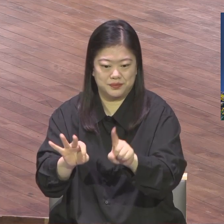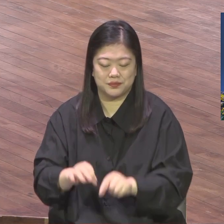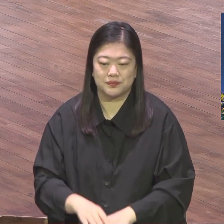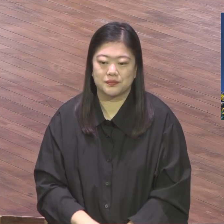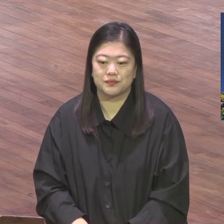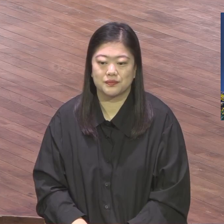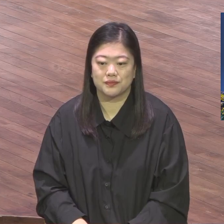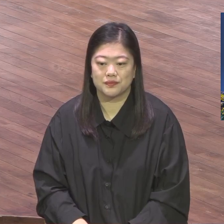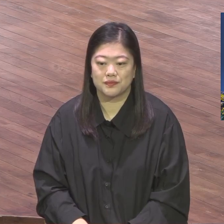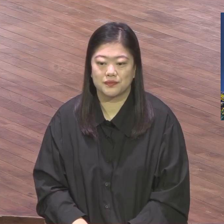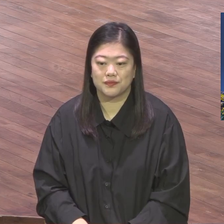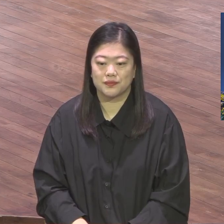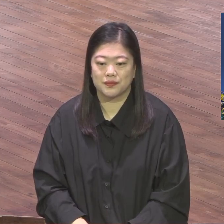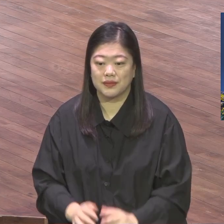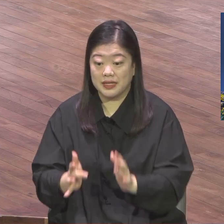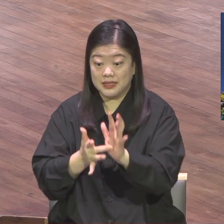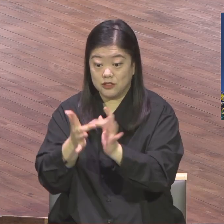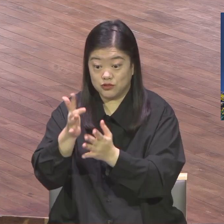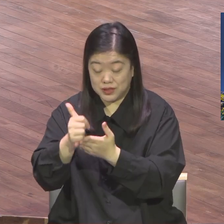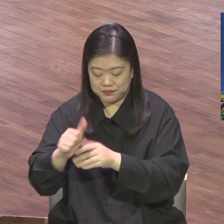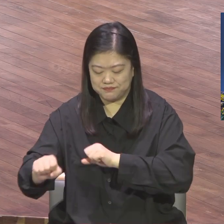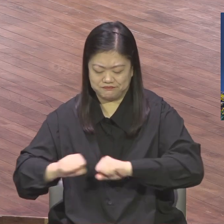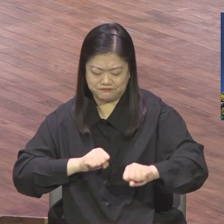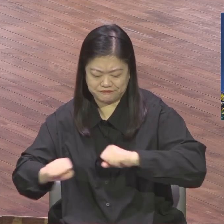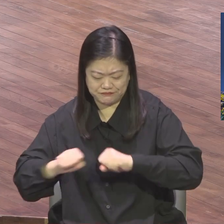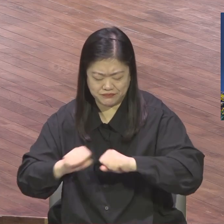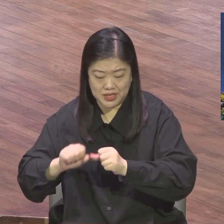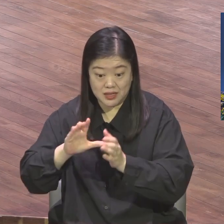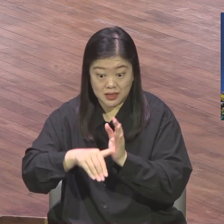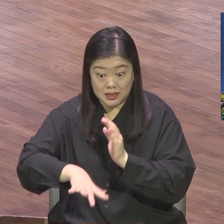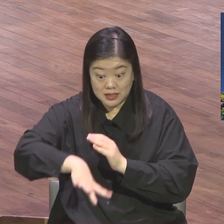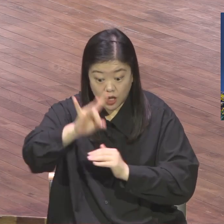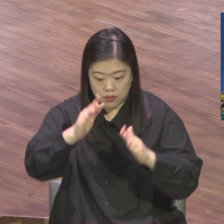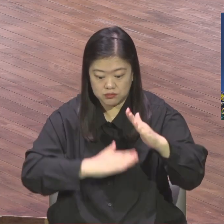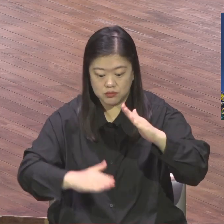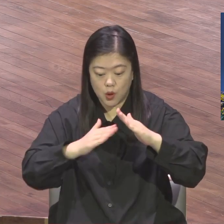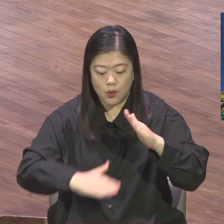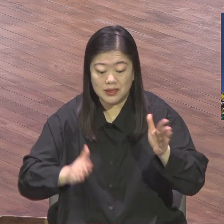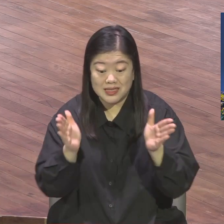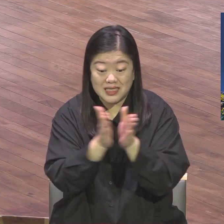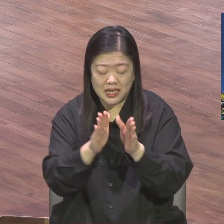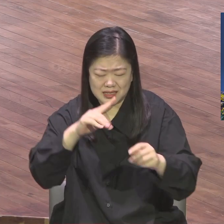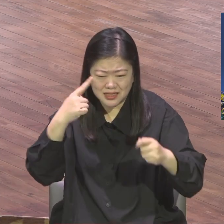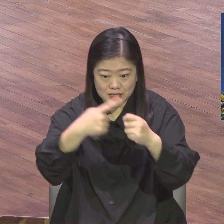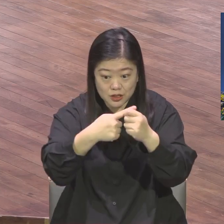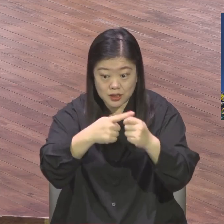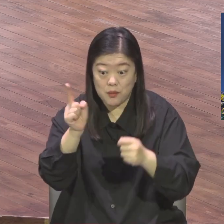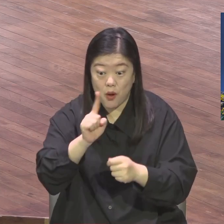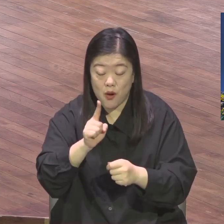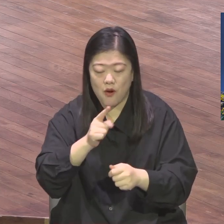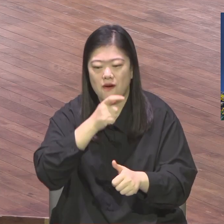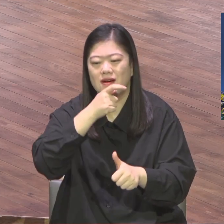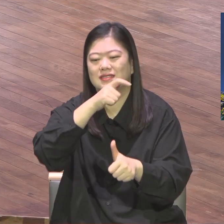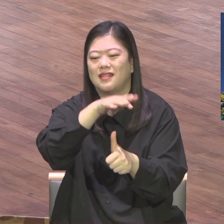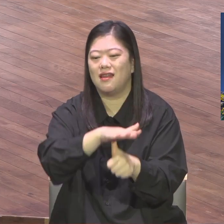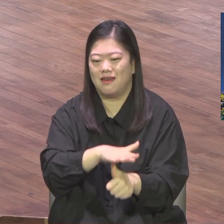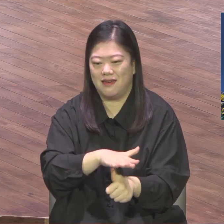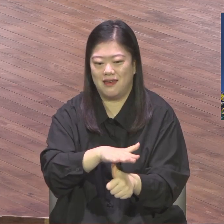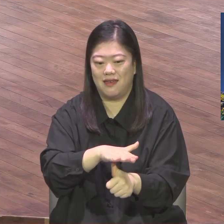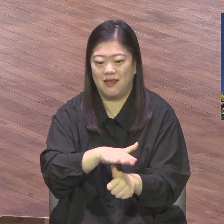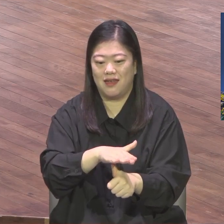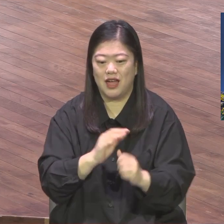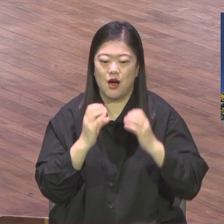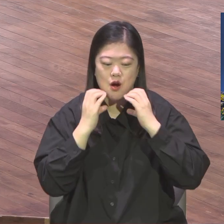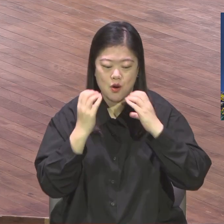예수님의 공생애 사역은 세례 요한으로부터 세례를 받으시는 장면으로 시작이